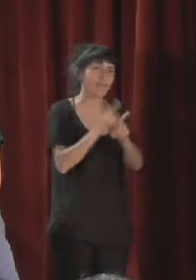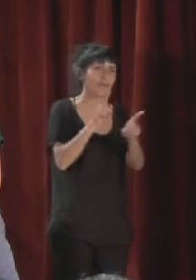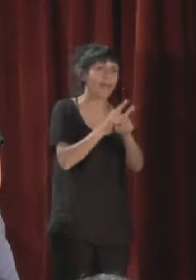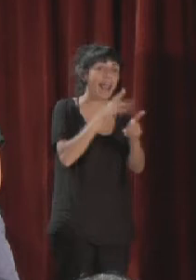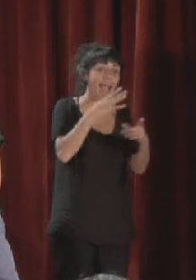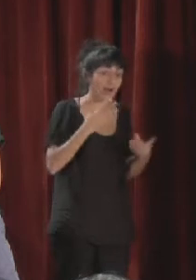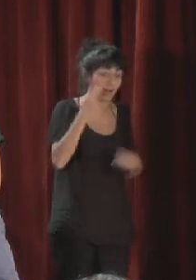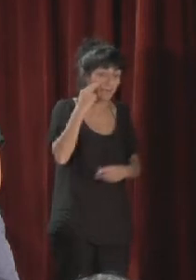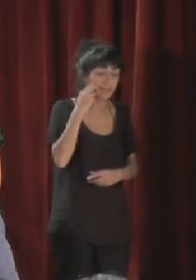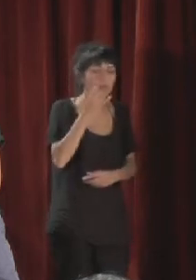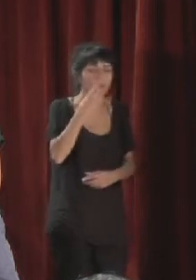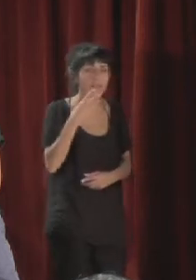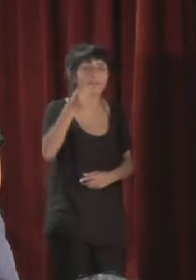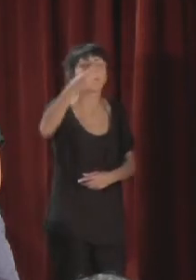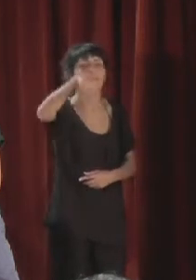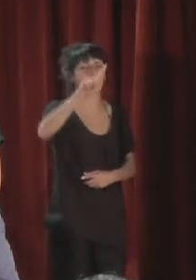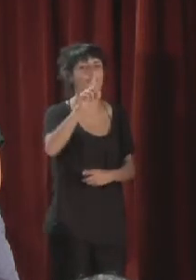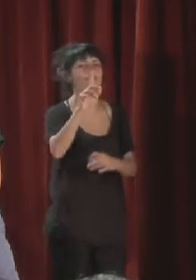Moncho fai un intre.